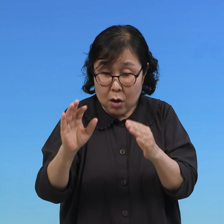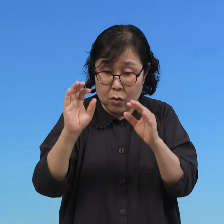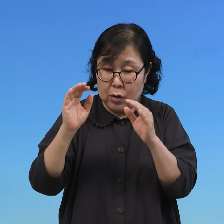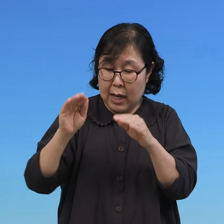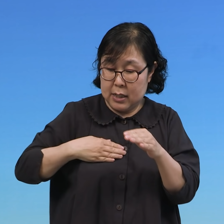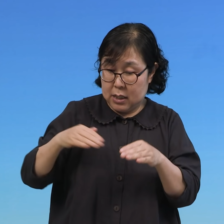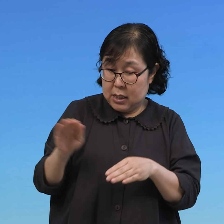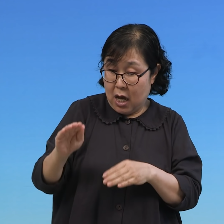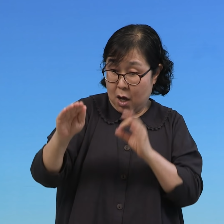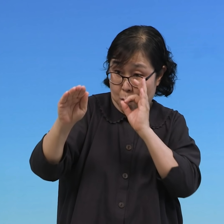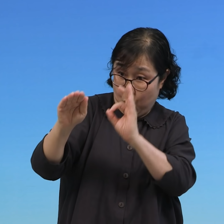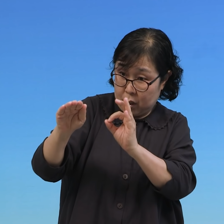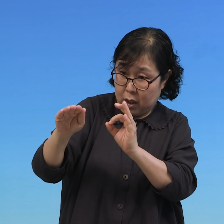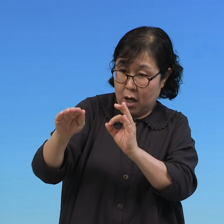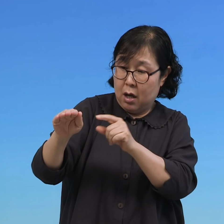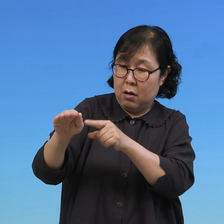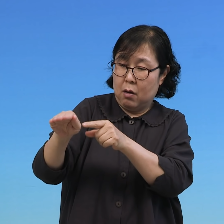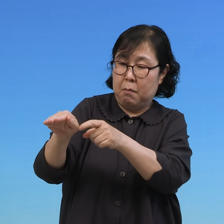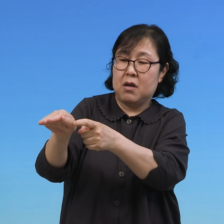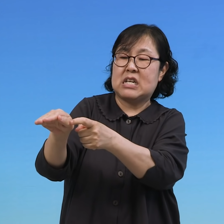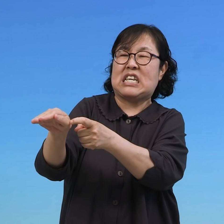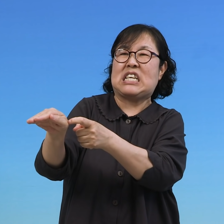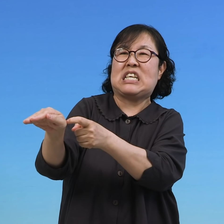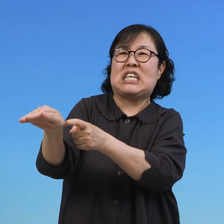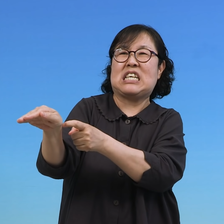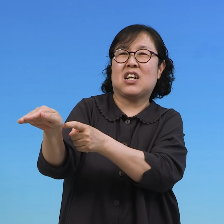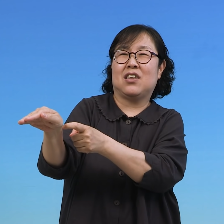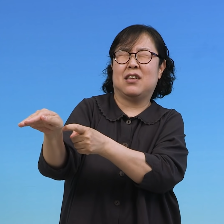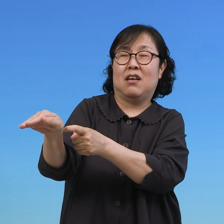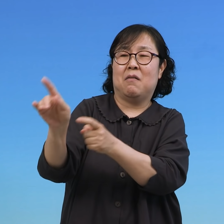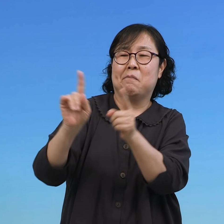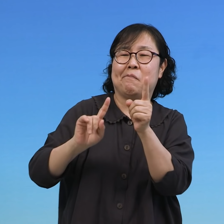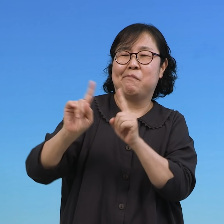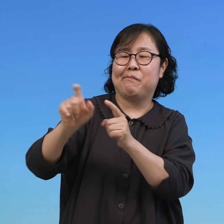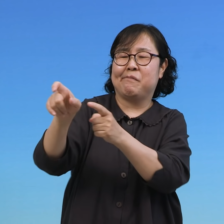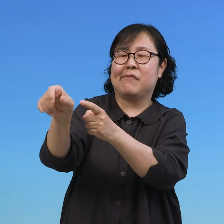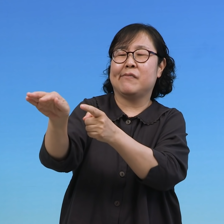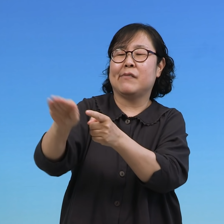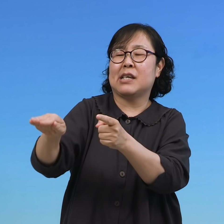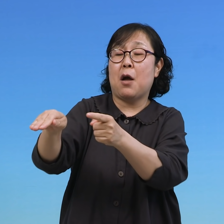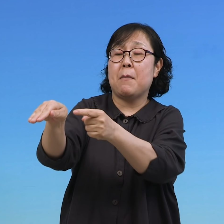가려고 보니까 차 옆을 긁어 놨어요.